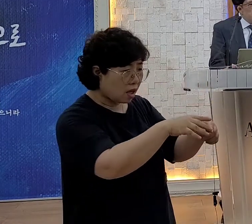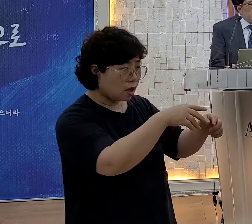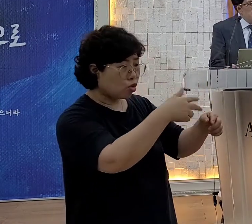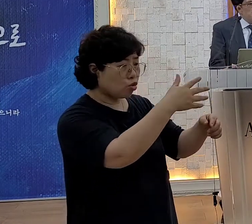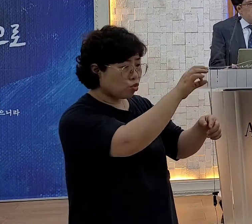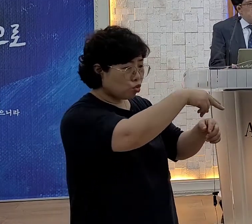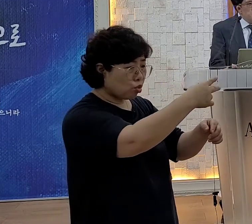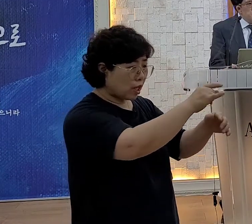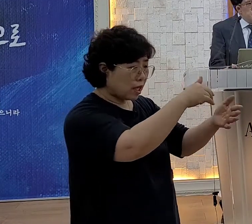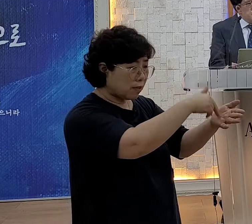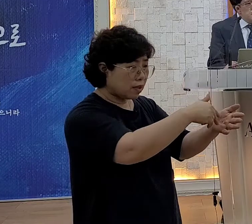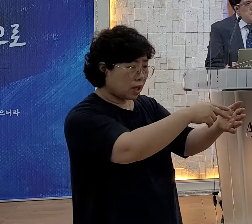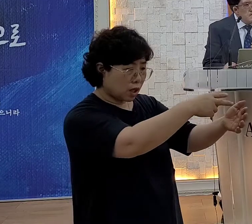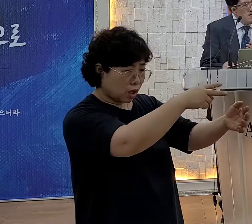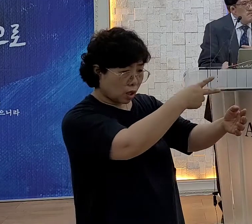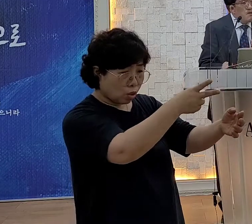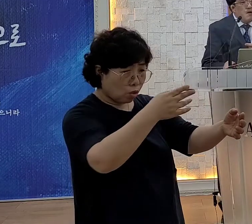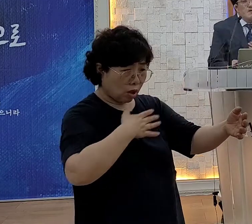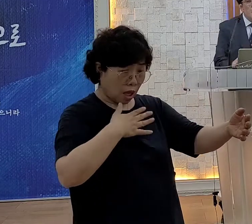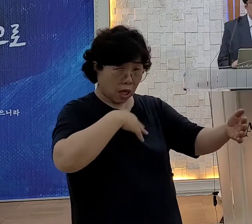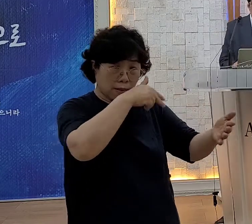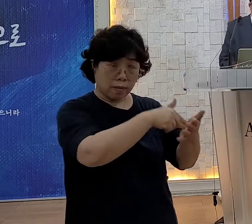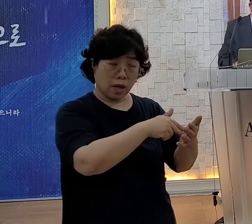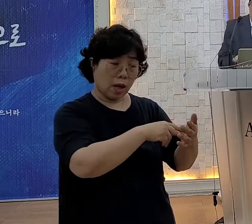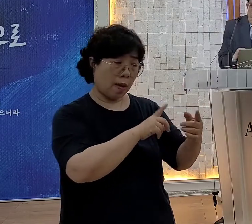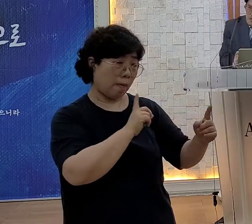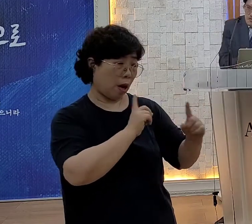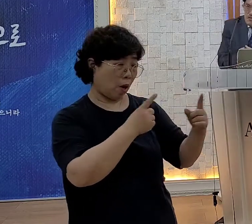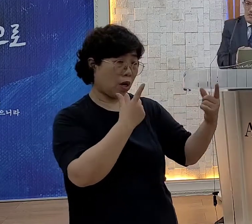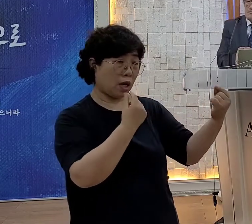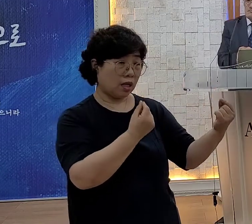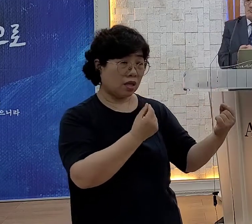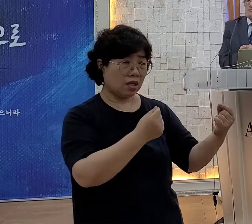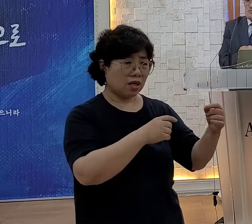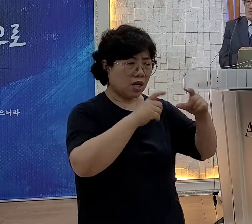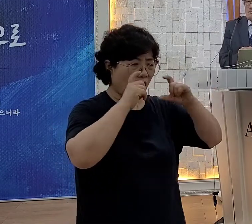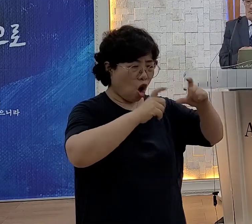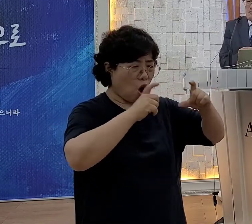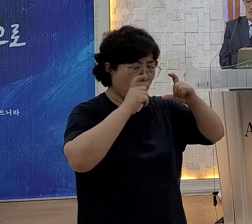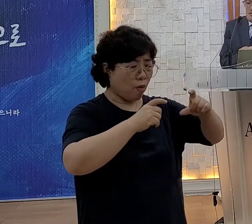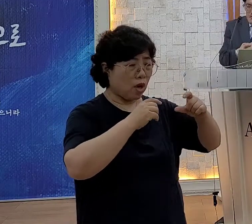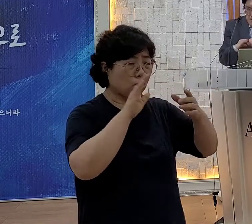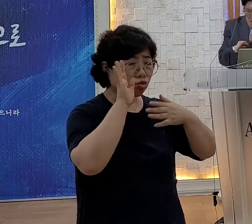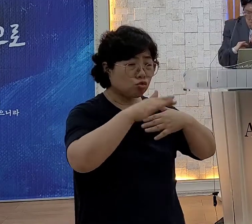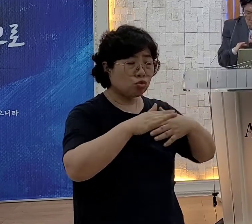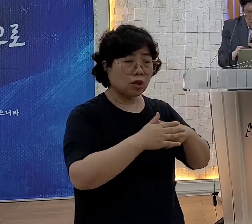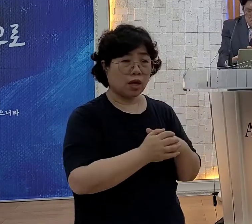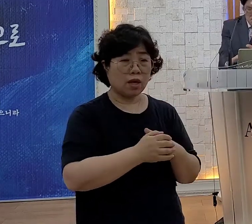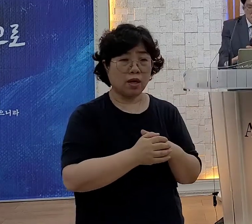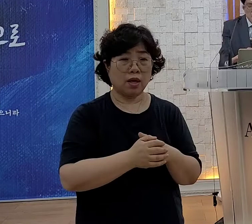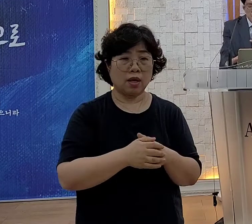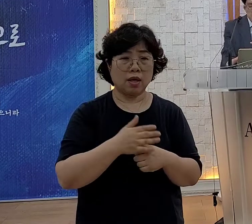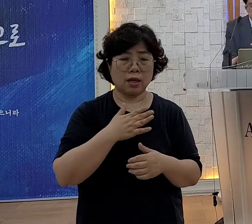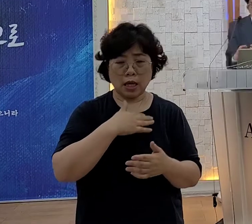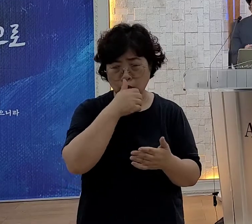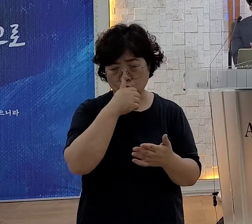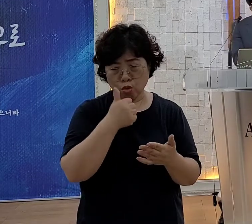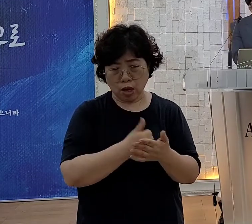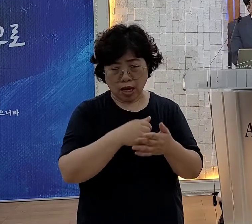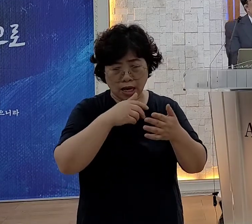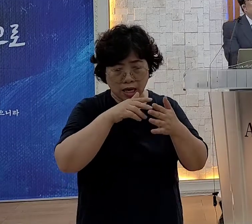말씀하냐? 이게 우리의 MRI라고. 내 현재 지금 본질이라고. 이걸 계속 가르쳐준 이유가